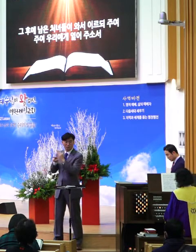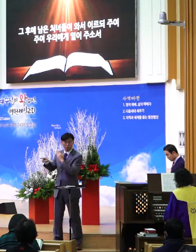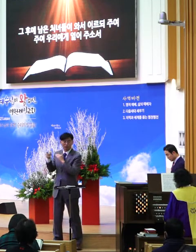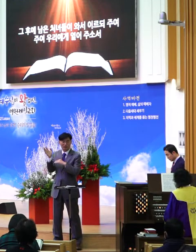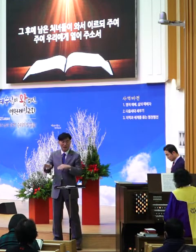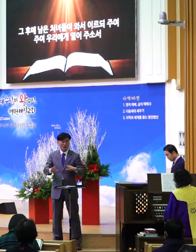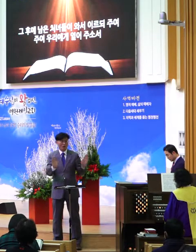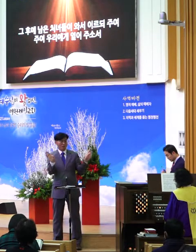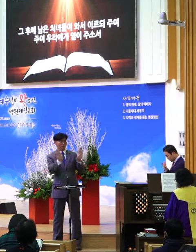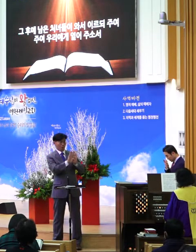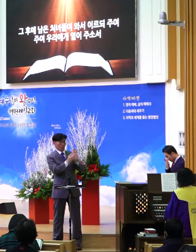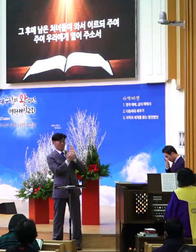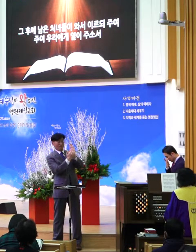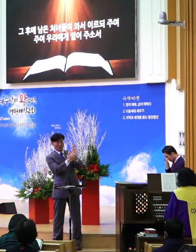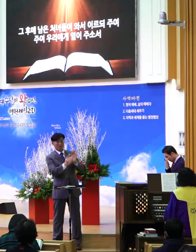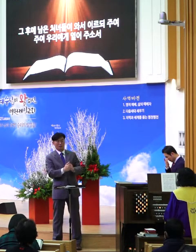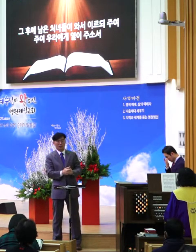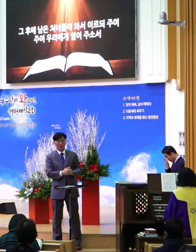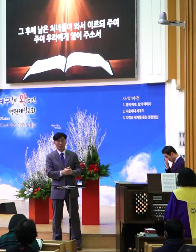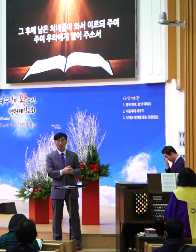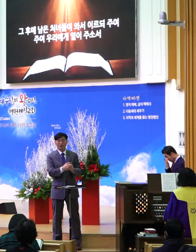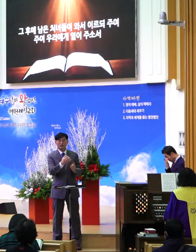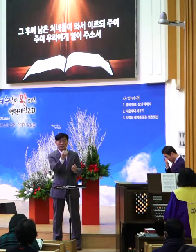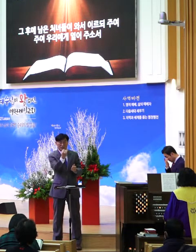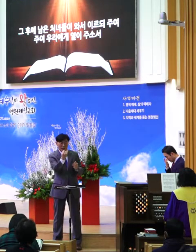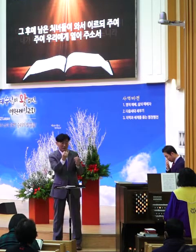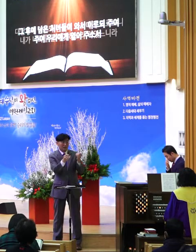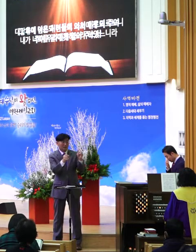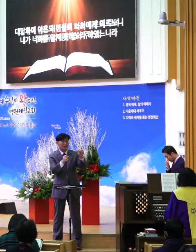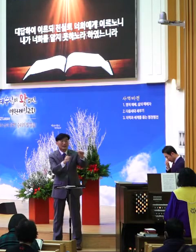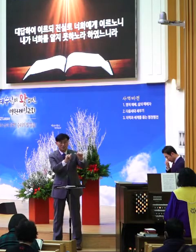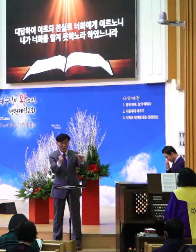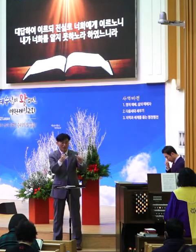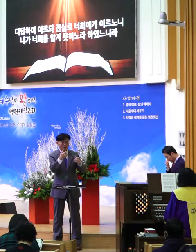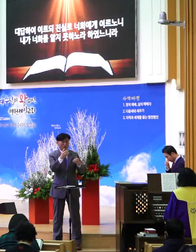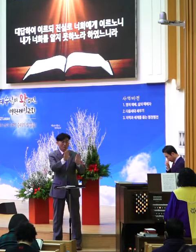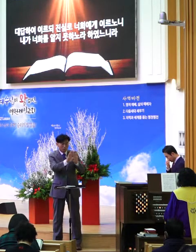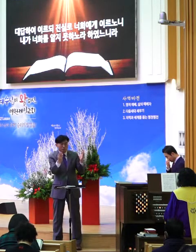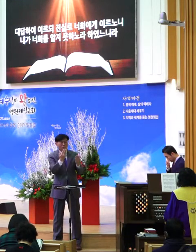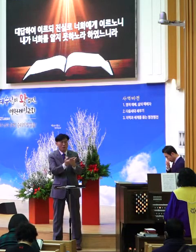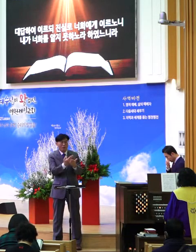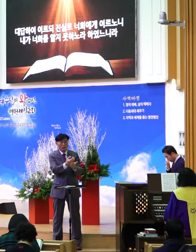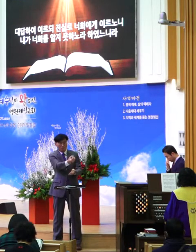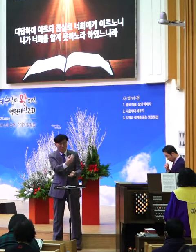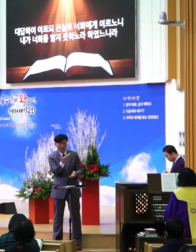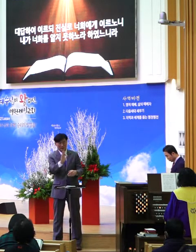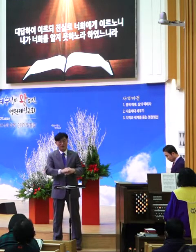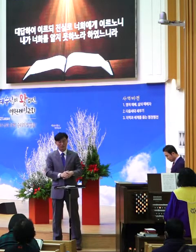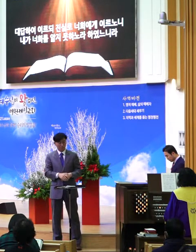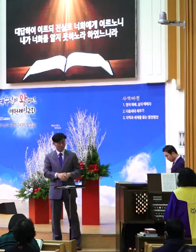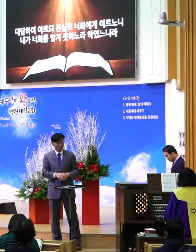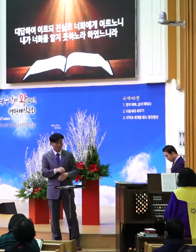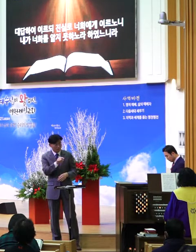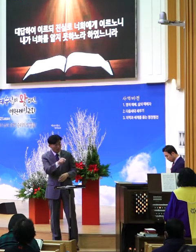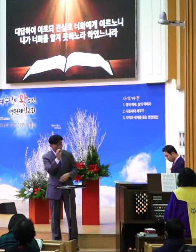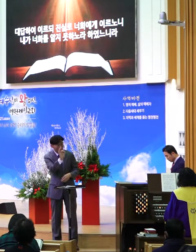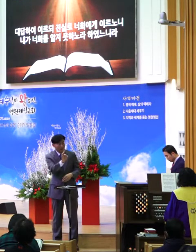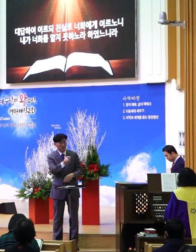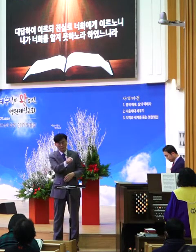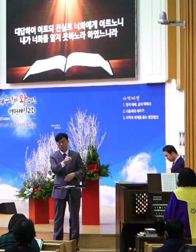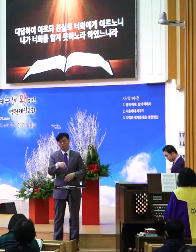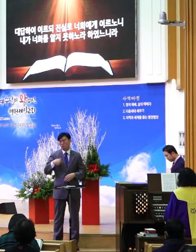남은 처녀들이 와서 이르되 주여 주여 우리에게 열어주옵소서. 대답하여 이르되 진실로 너희에게 이르노니